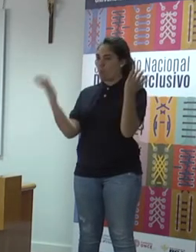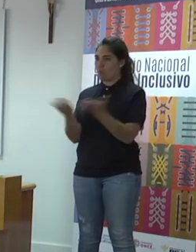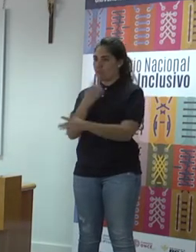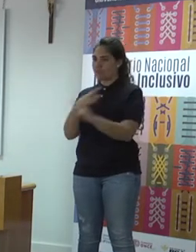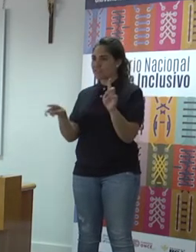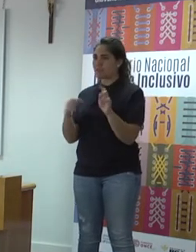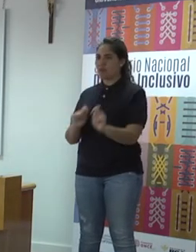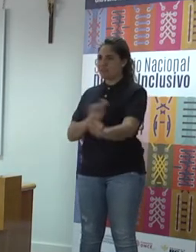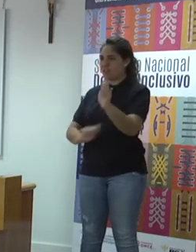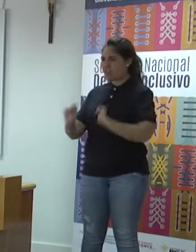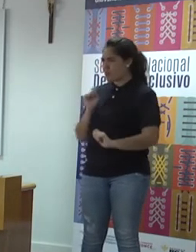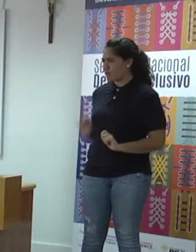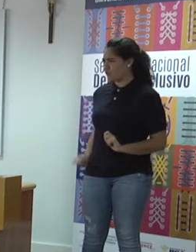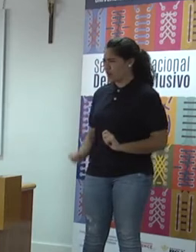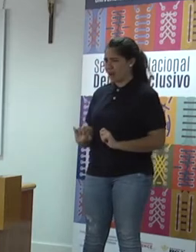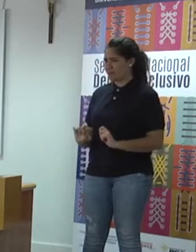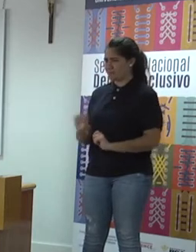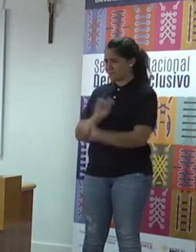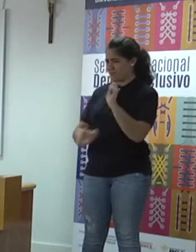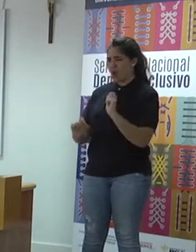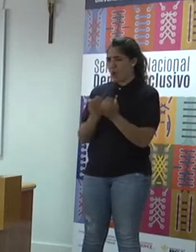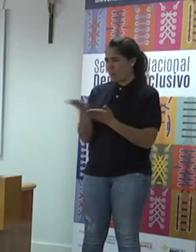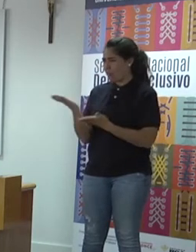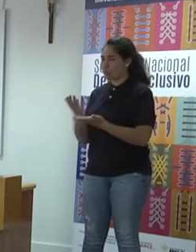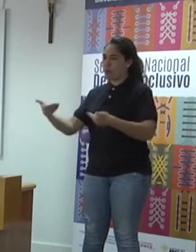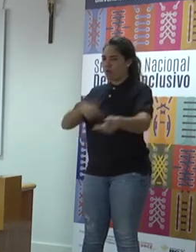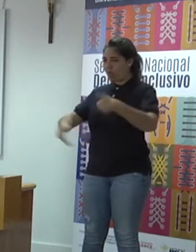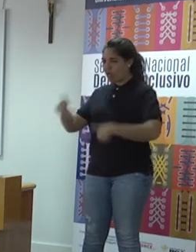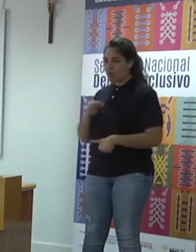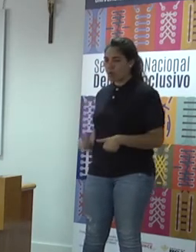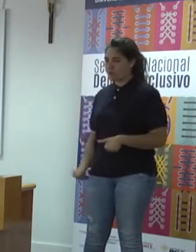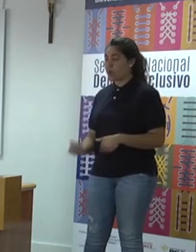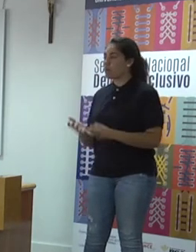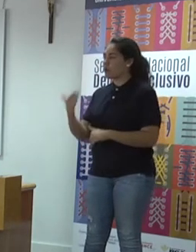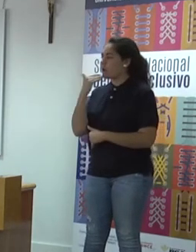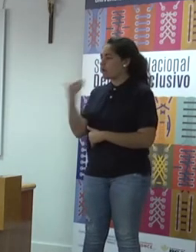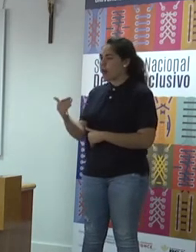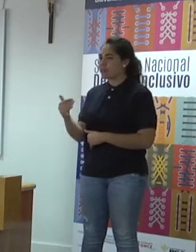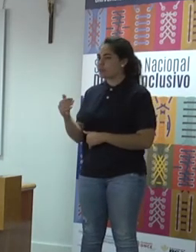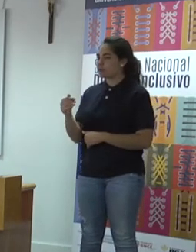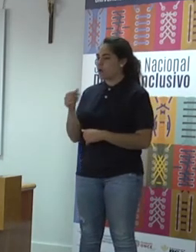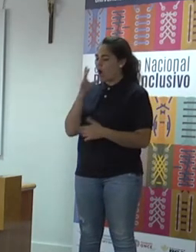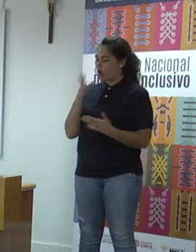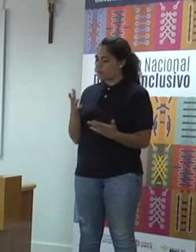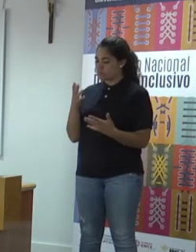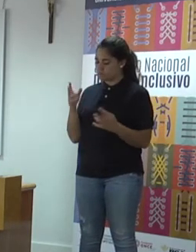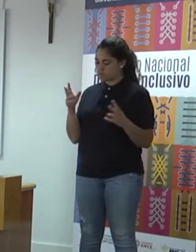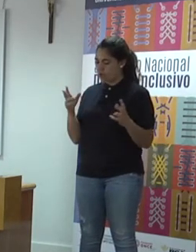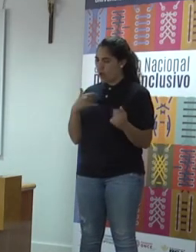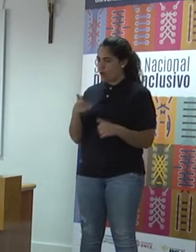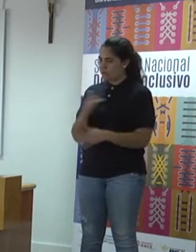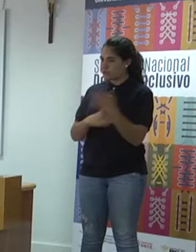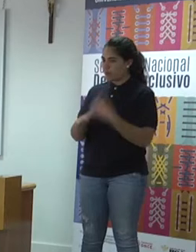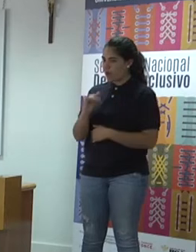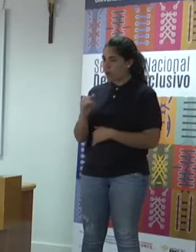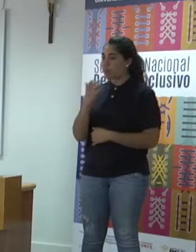a nivel profesional, y que me está ofreciendo, ¿no? Gracias al gracias a tener una discapacidad, pues el Comité